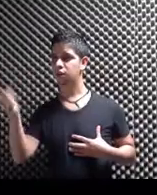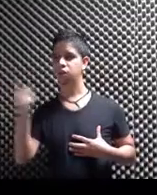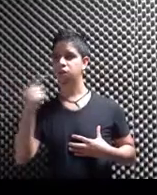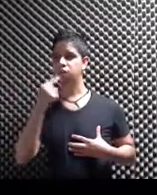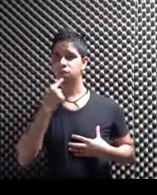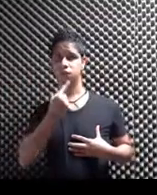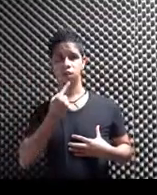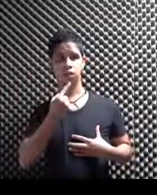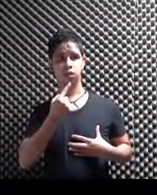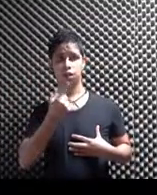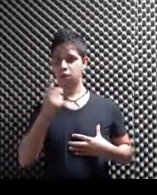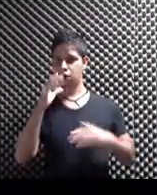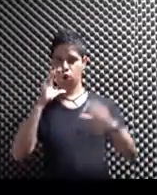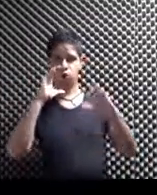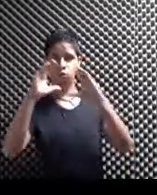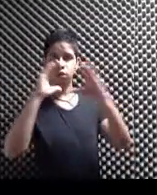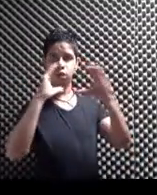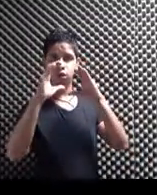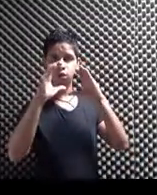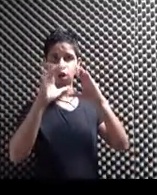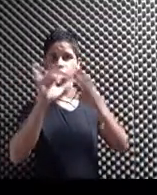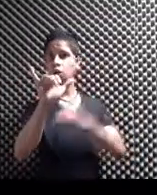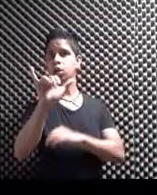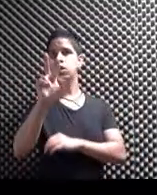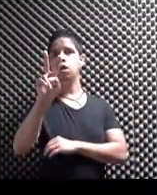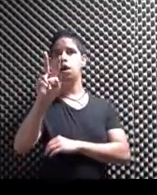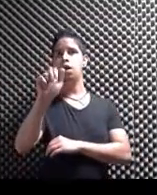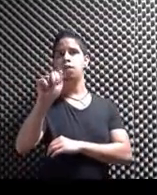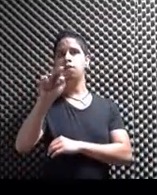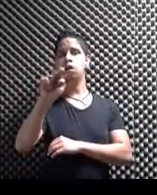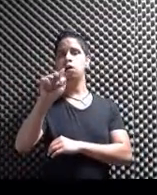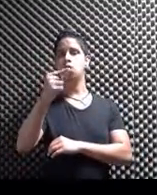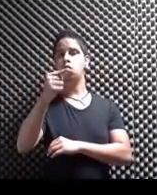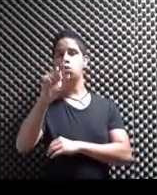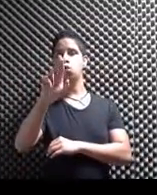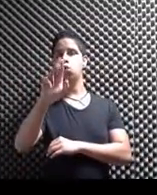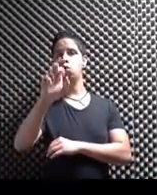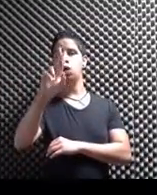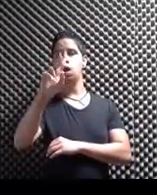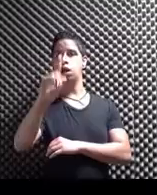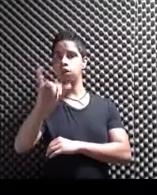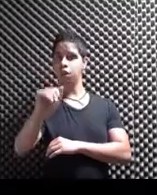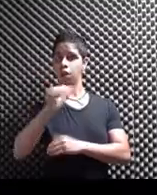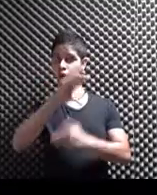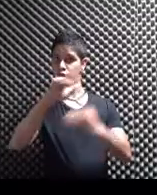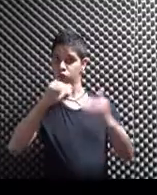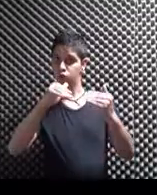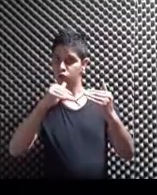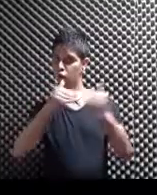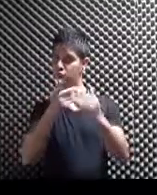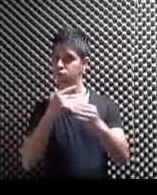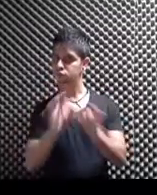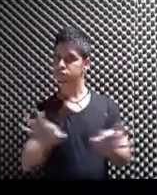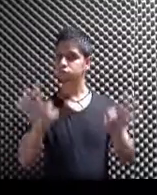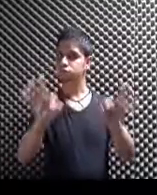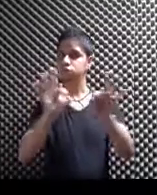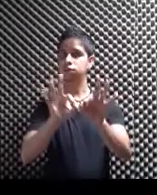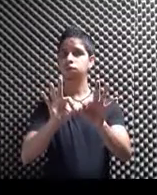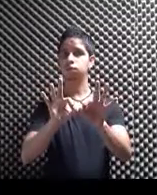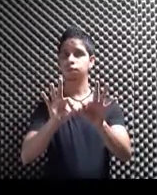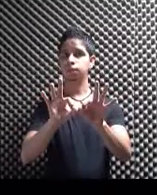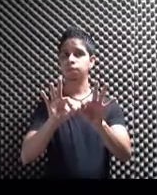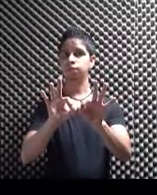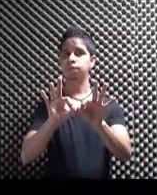una compañía de telecomunicaciones. Y de vanguardia. Y de vanguardia. ¿Cómo es que dices Y de lo último. Alante. Ah, bueno, exacto. Alante.